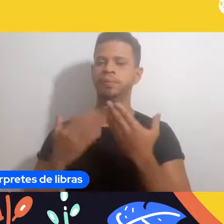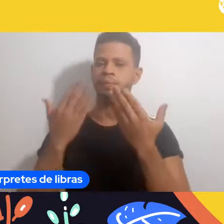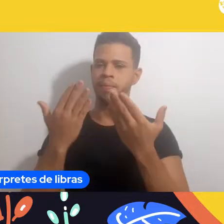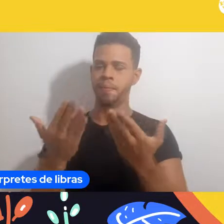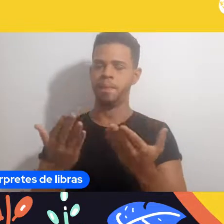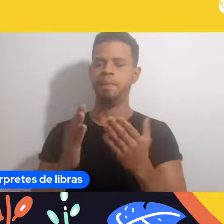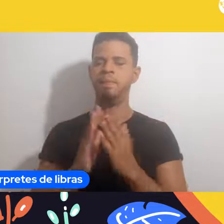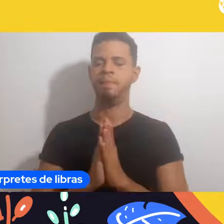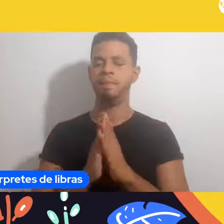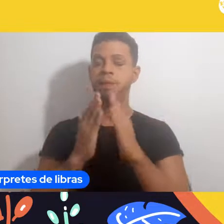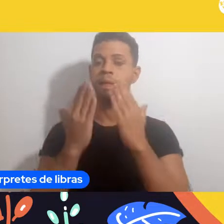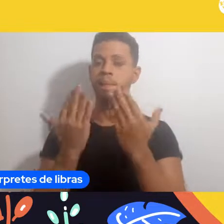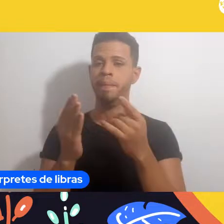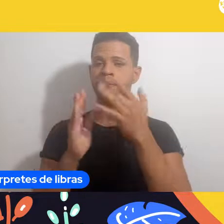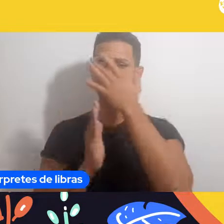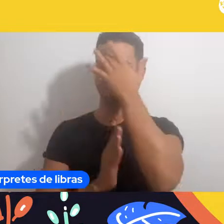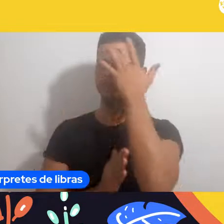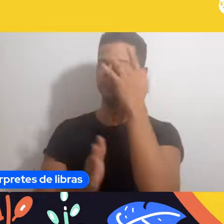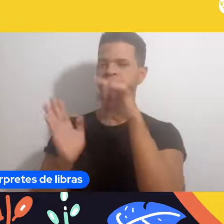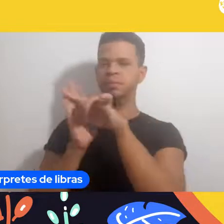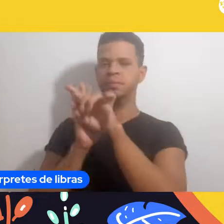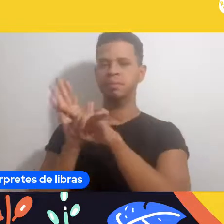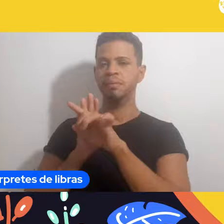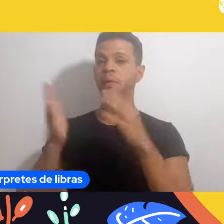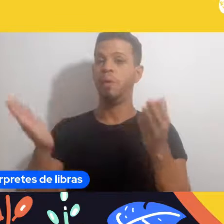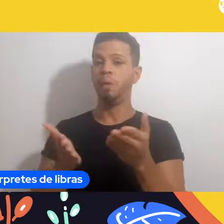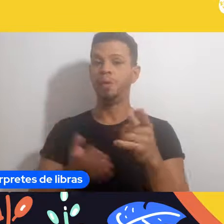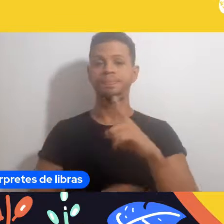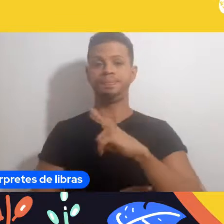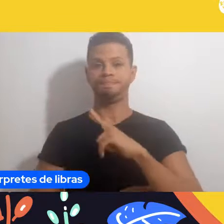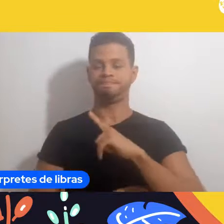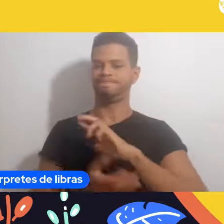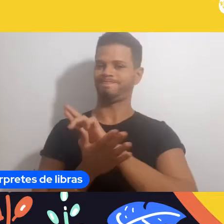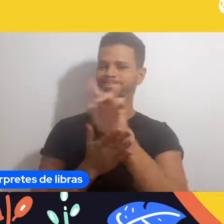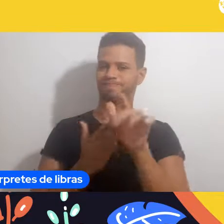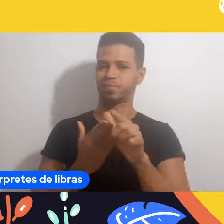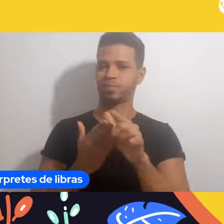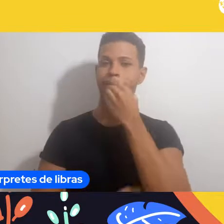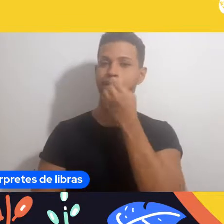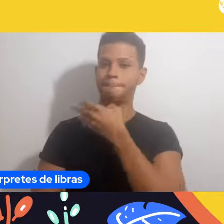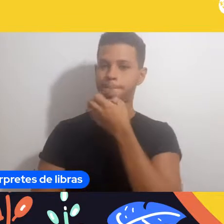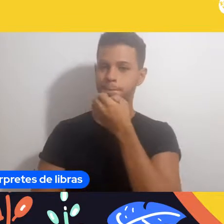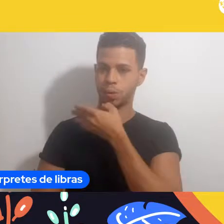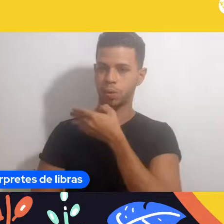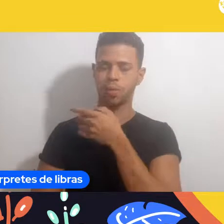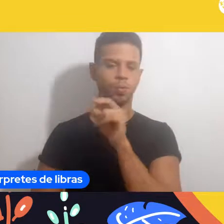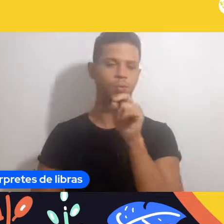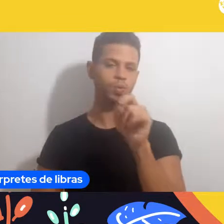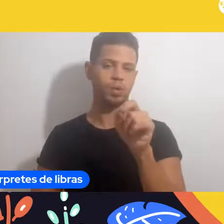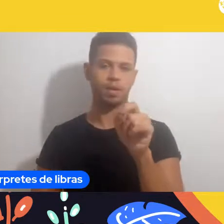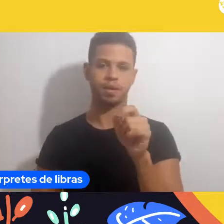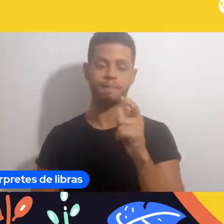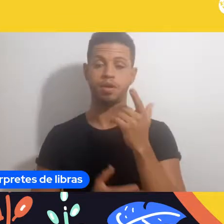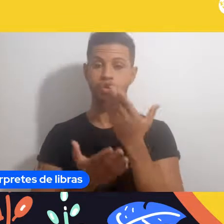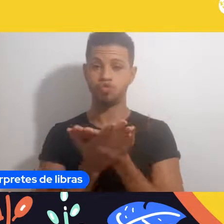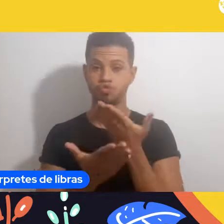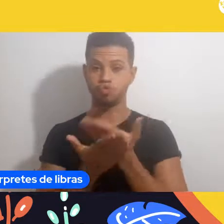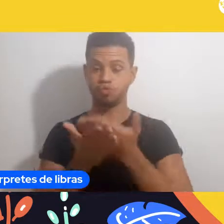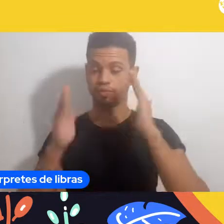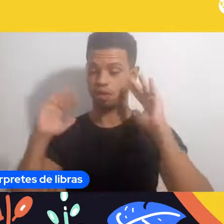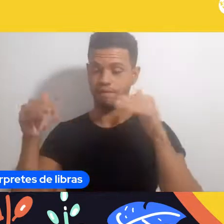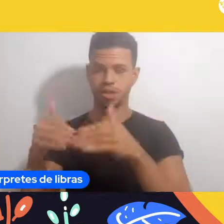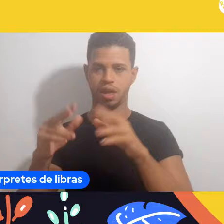os pesquisadores, e hoje a gente tem um acervo muito bom para esses estudos, essa